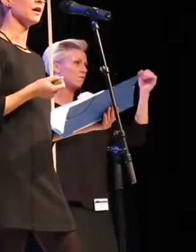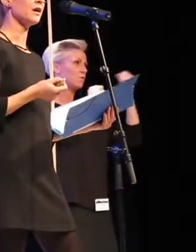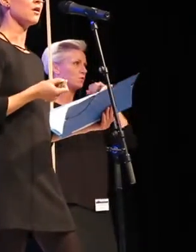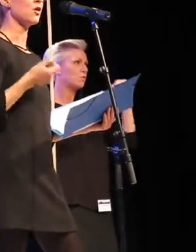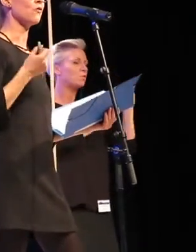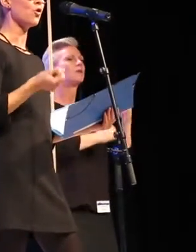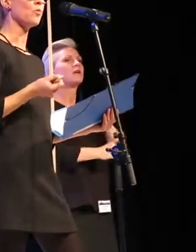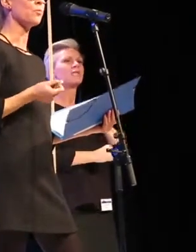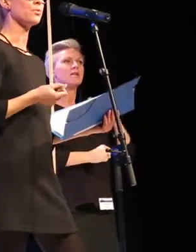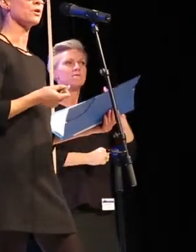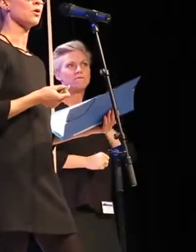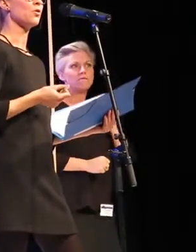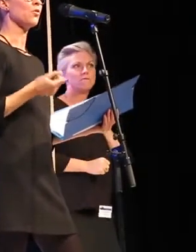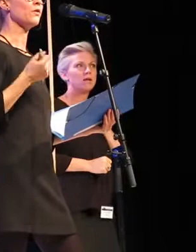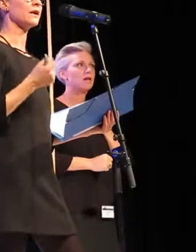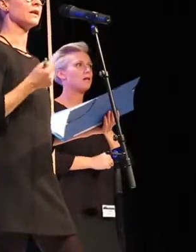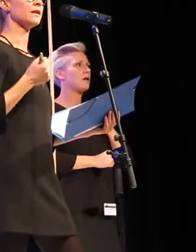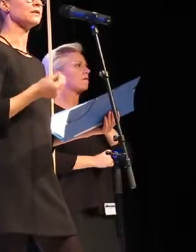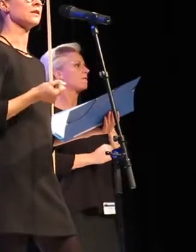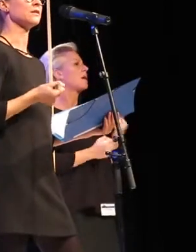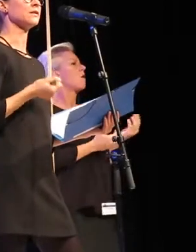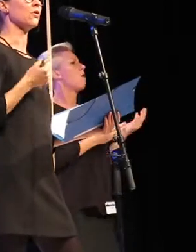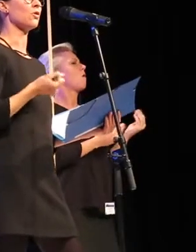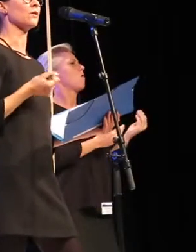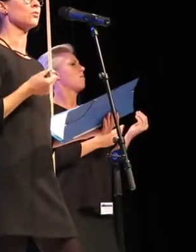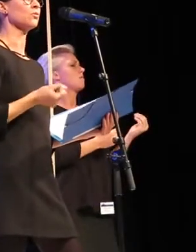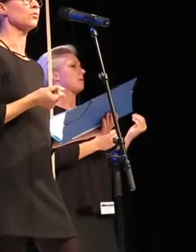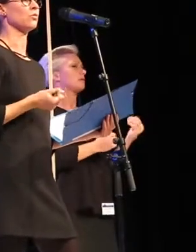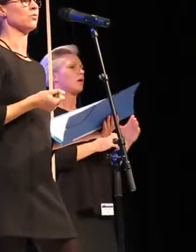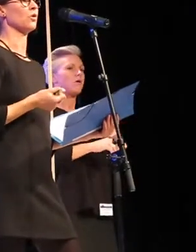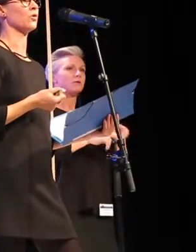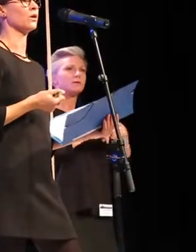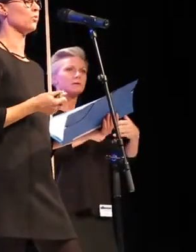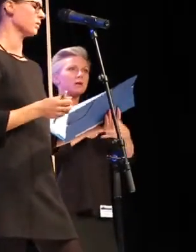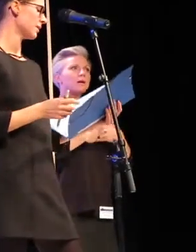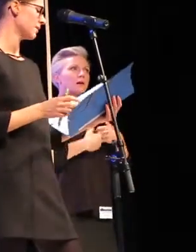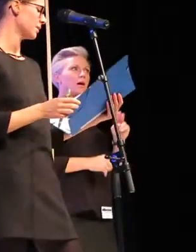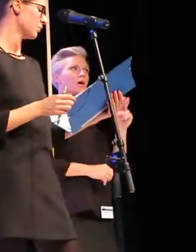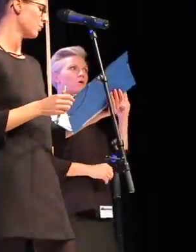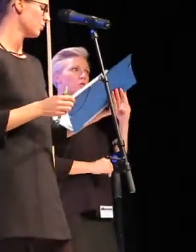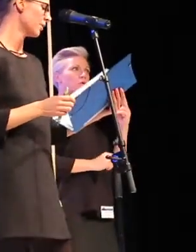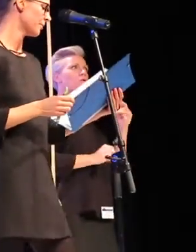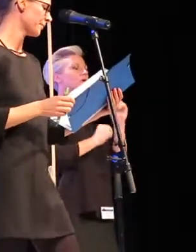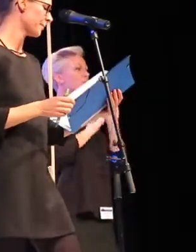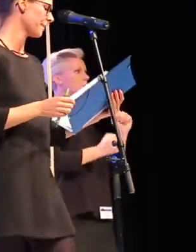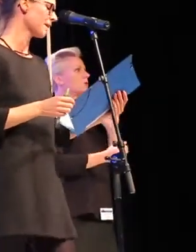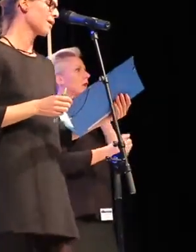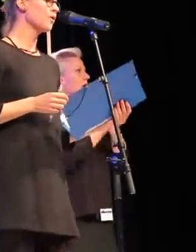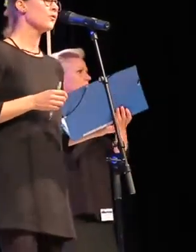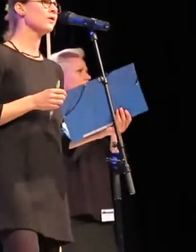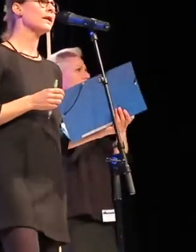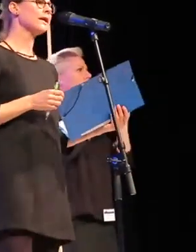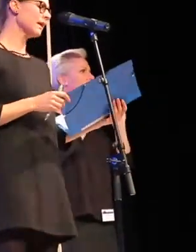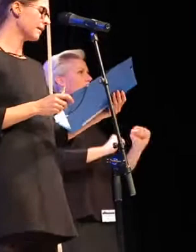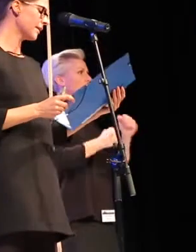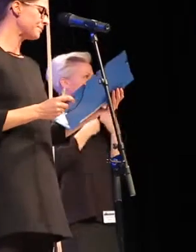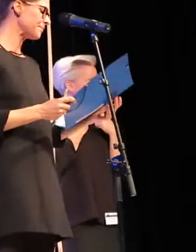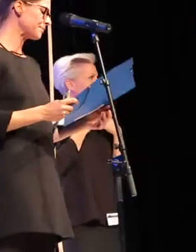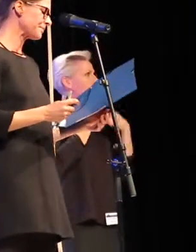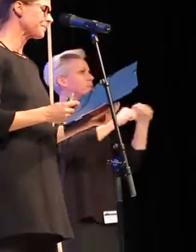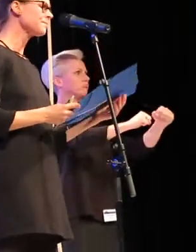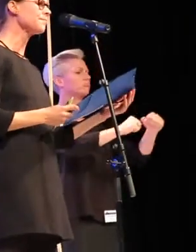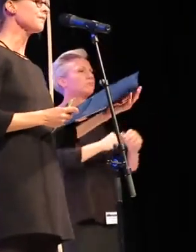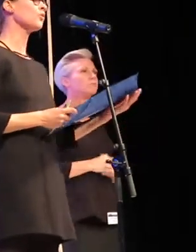av vilja, av hopp och verkligen känsla av att nu måste vi göra till åt den här situationen. För lika